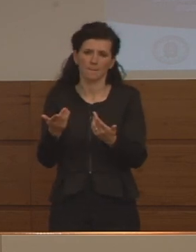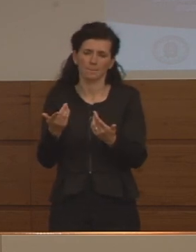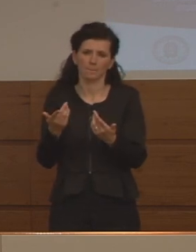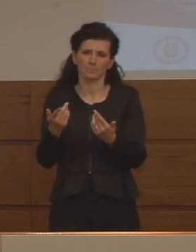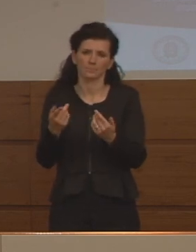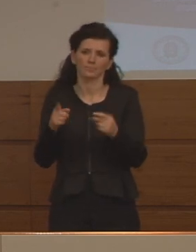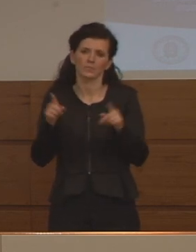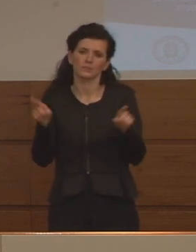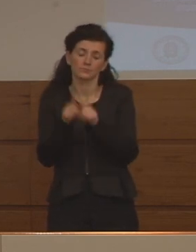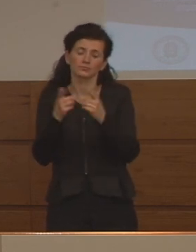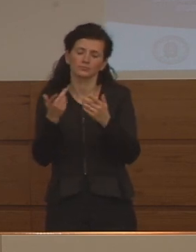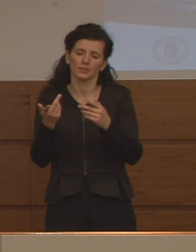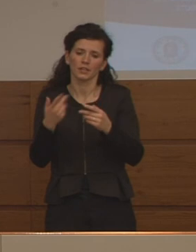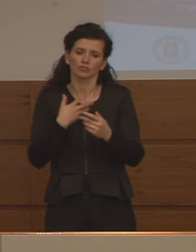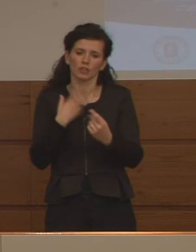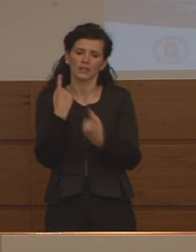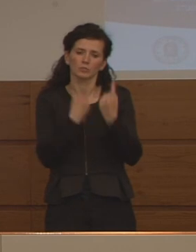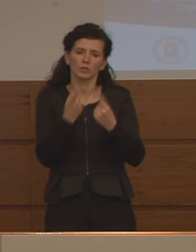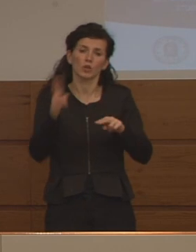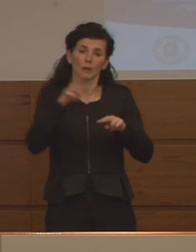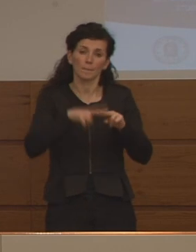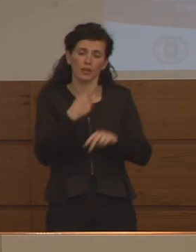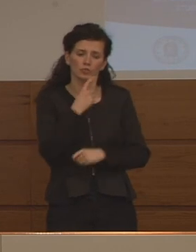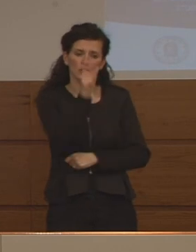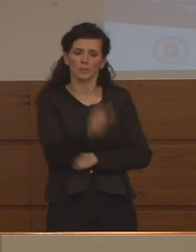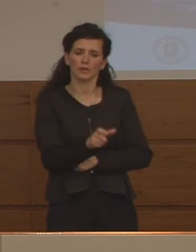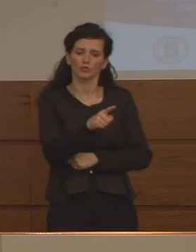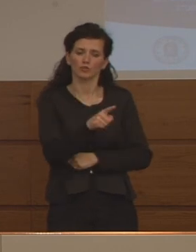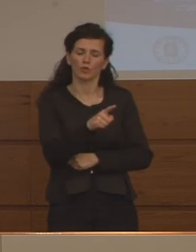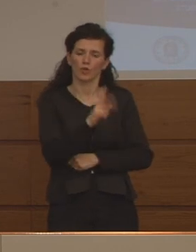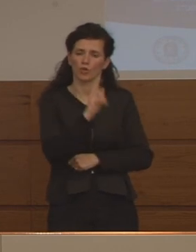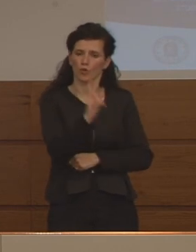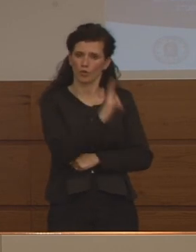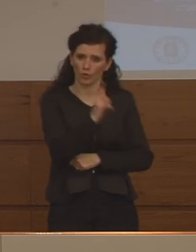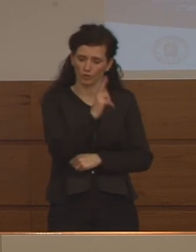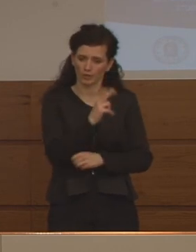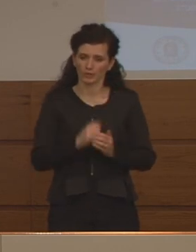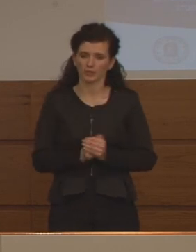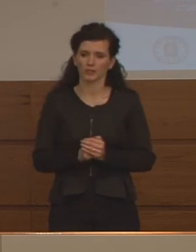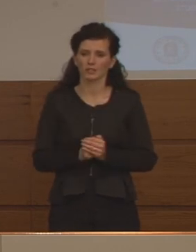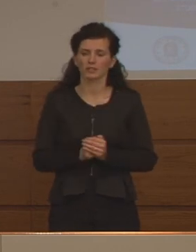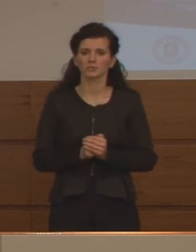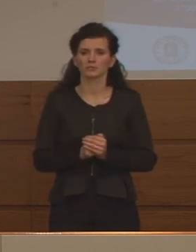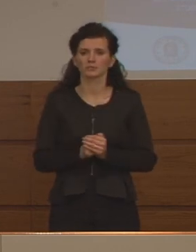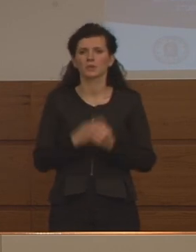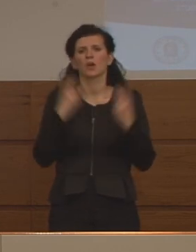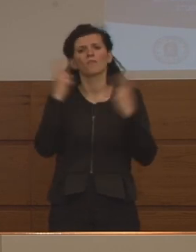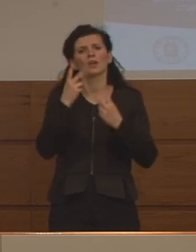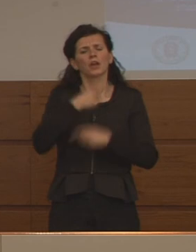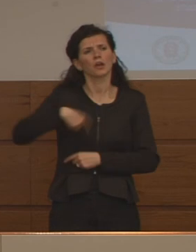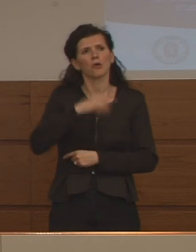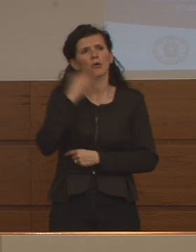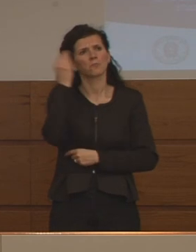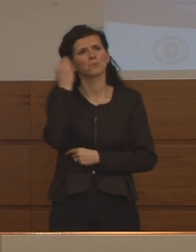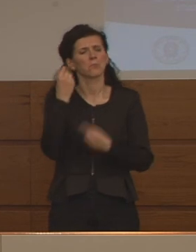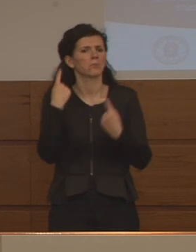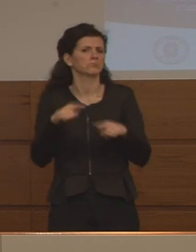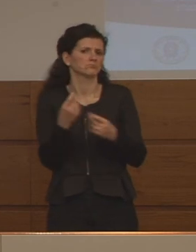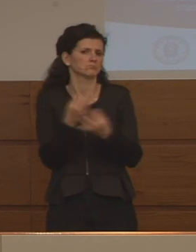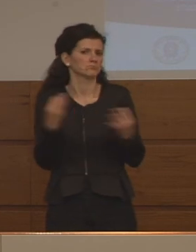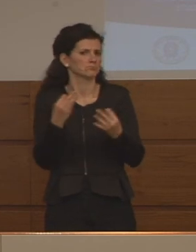coloro che perdono la vita e non era scontato riuscire a ottenere questo risultato e